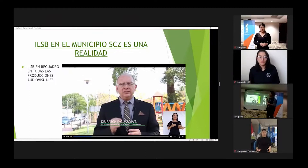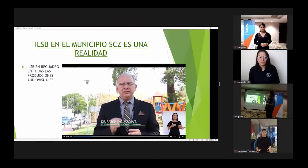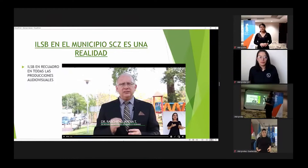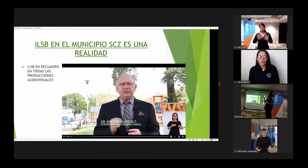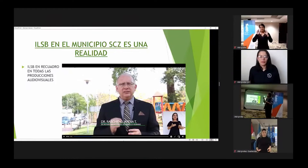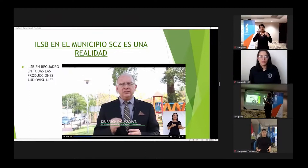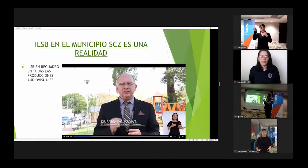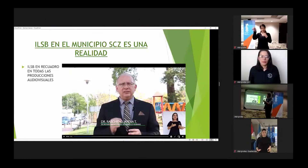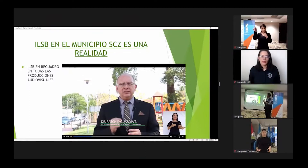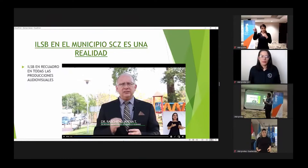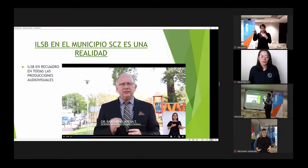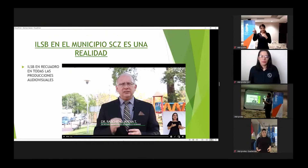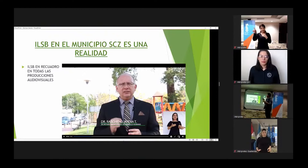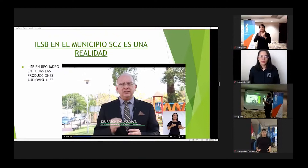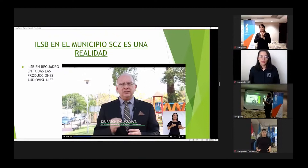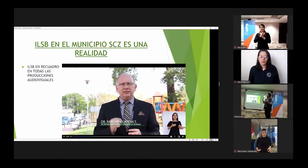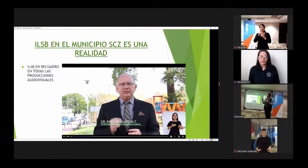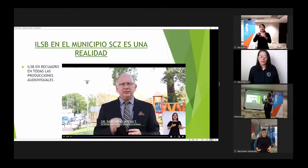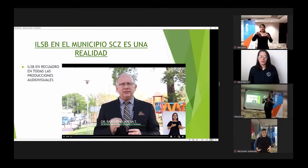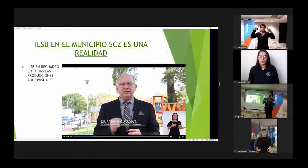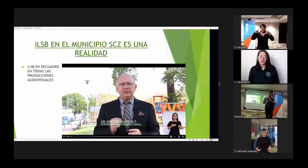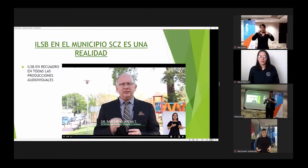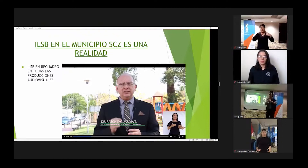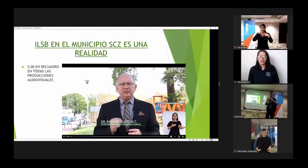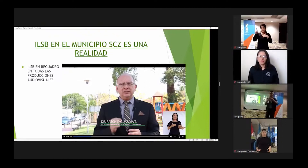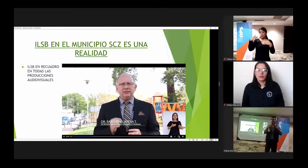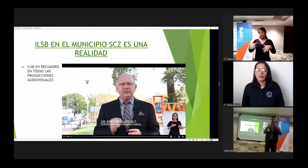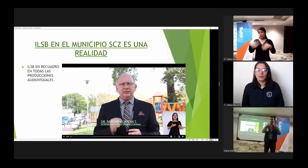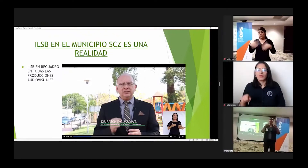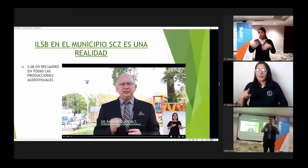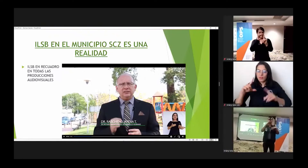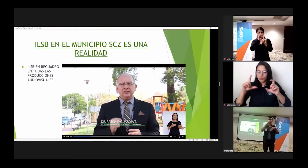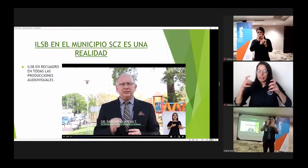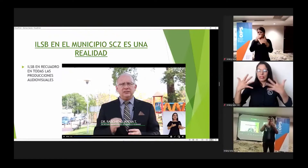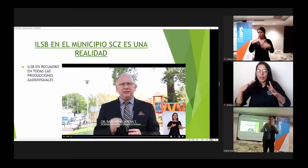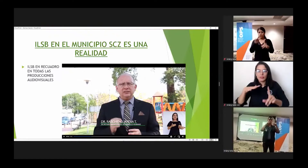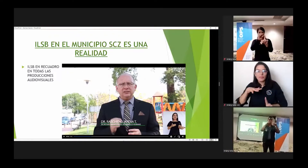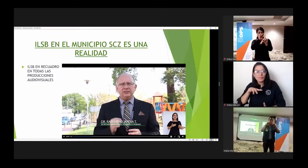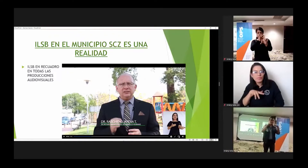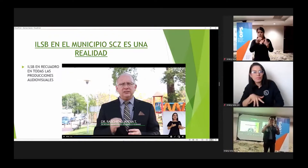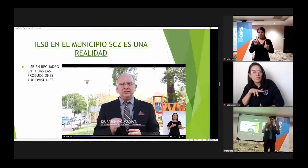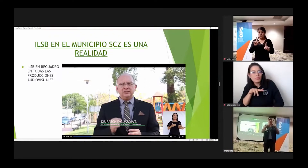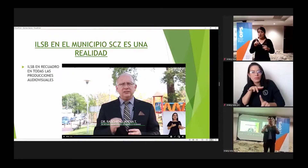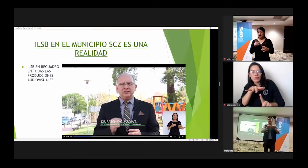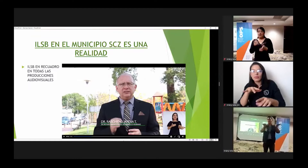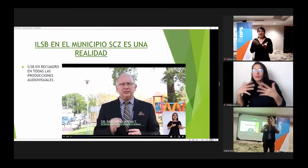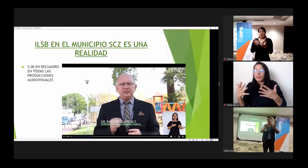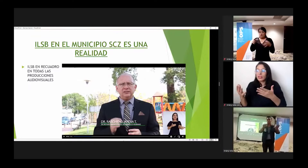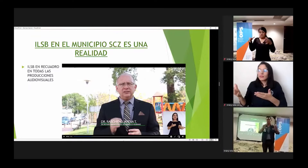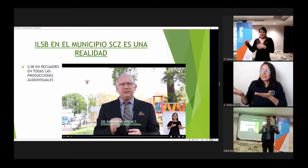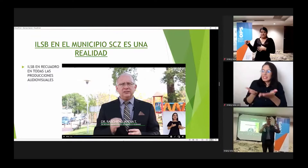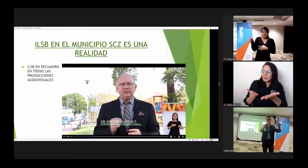Y aquí estoy mostrando otra fotografía donde también se hizo bastante incidencia y se empezó no solo a tener el servicio de